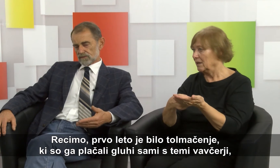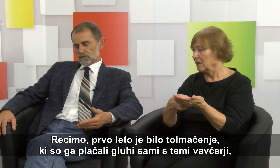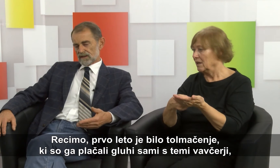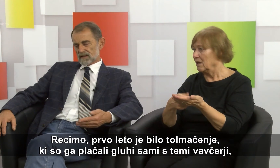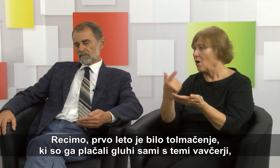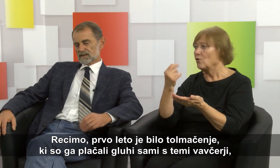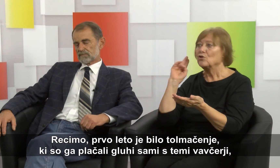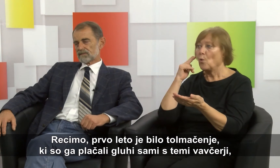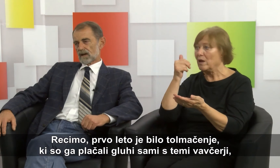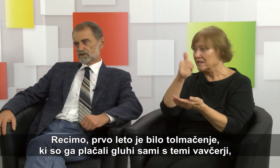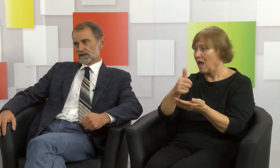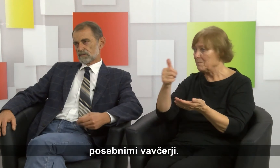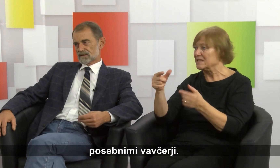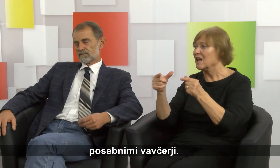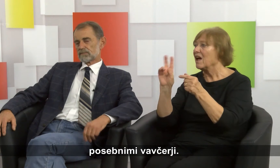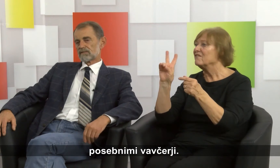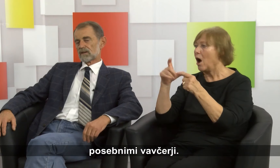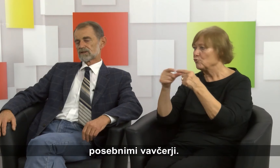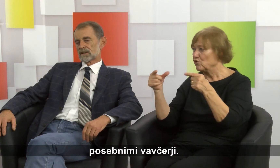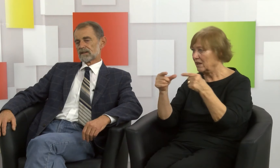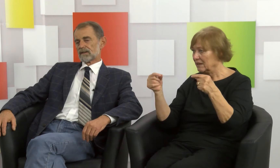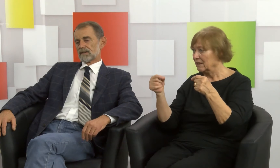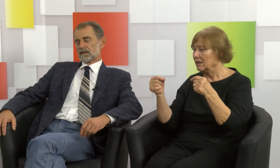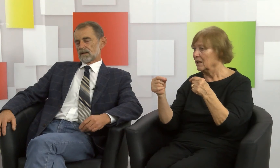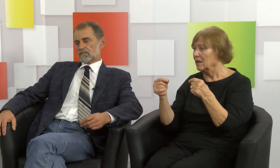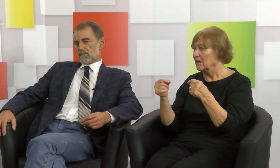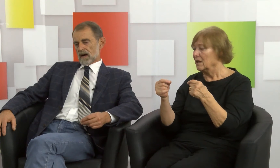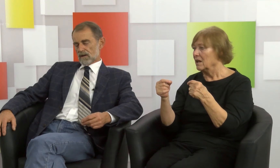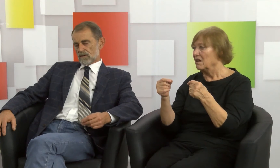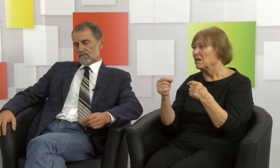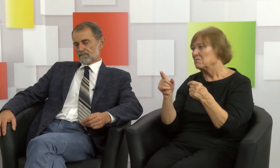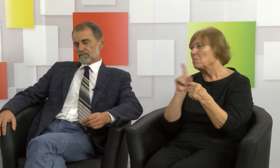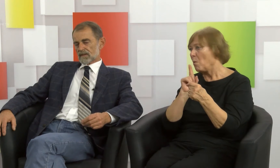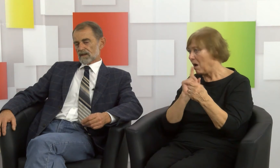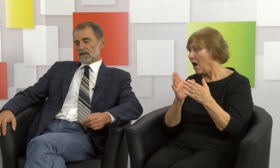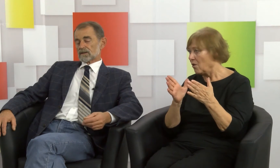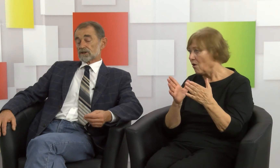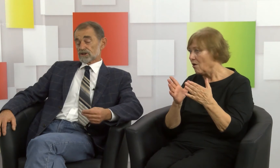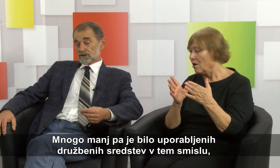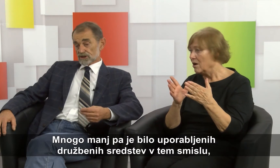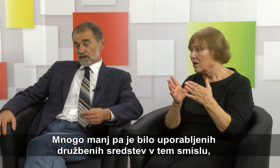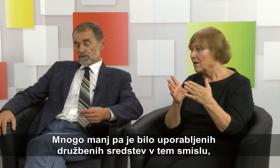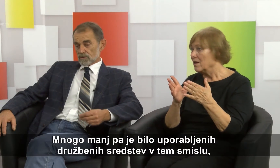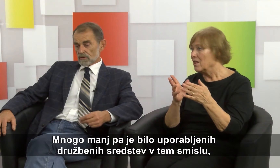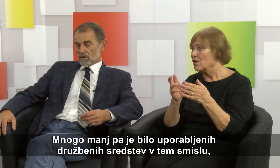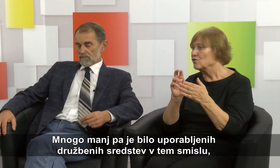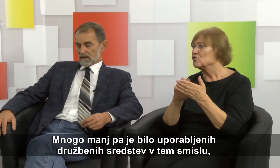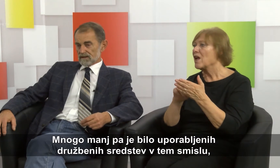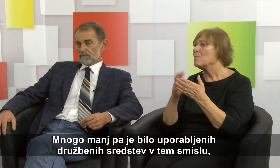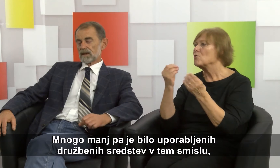gluhi sami s temi vaučerji, osebnimi vaučerji, malo, še mnogo manj pa je